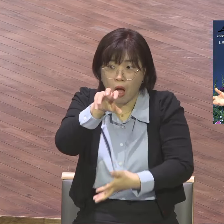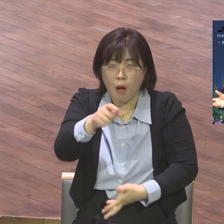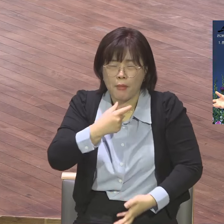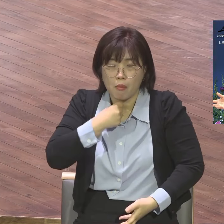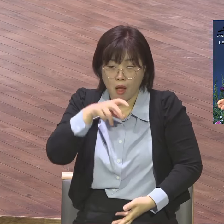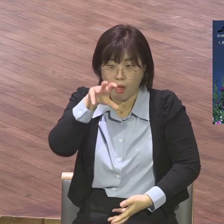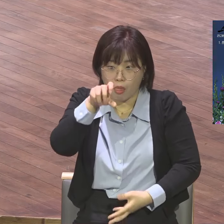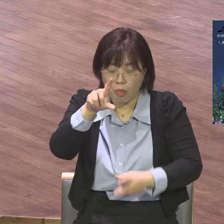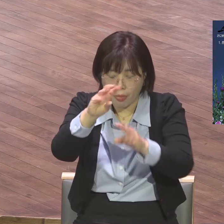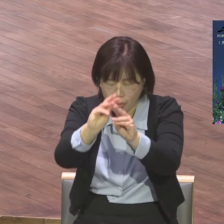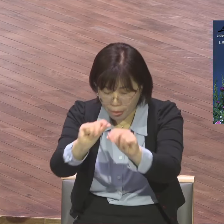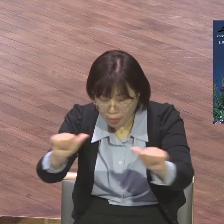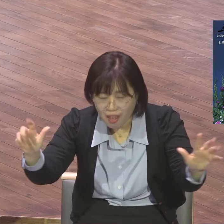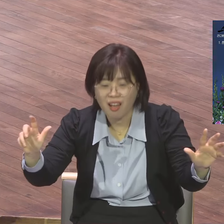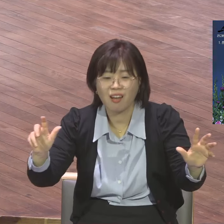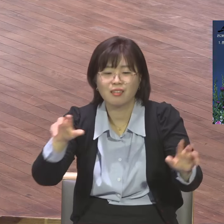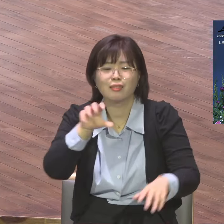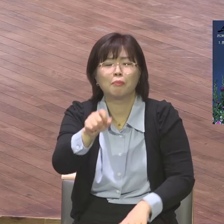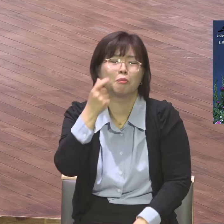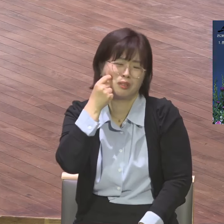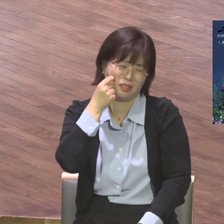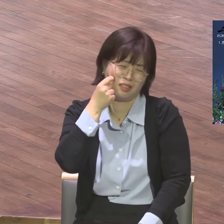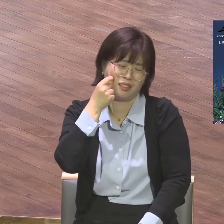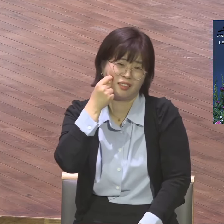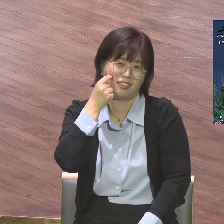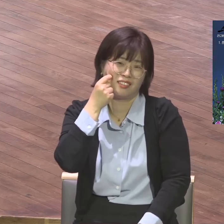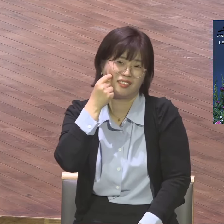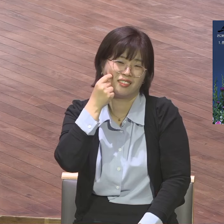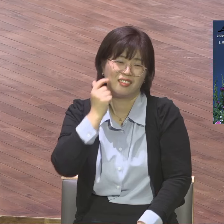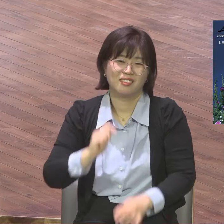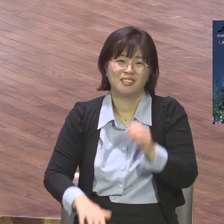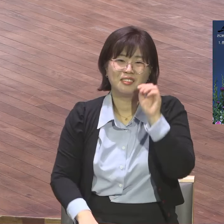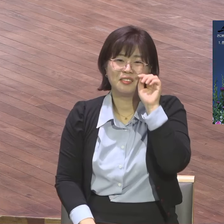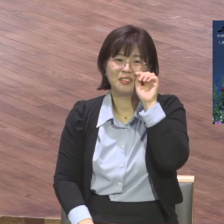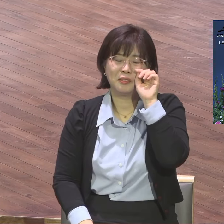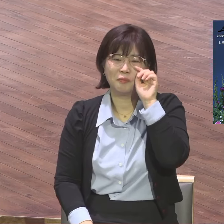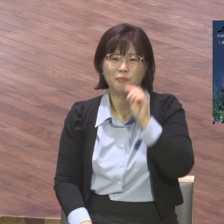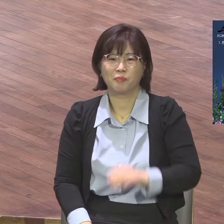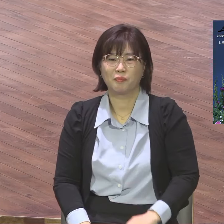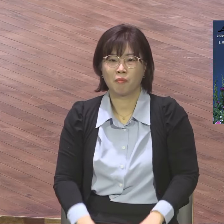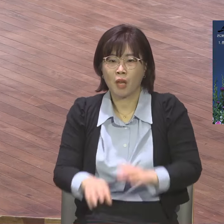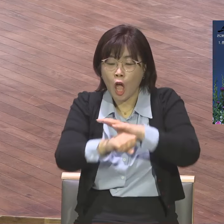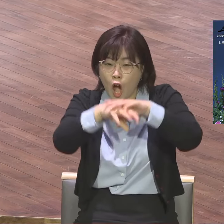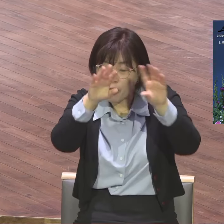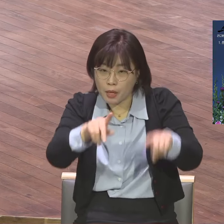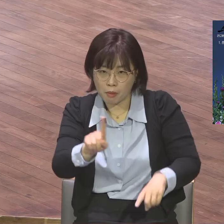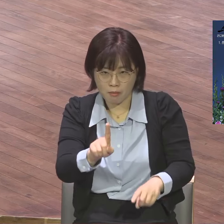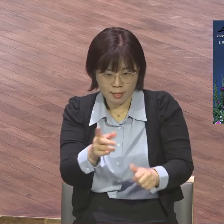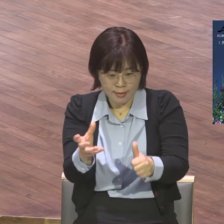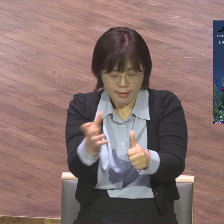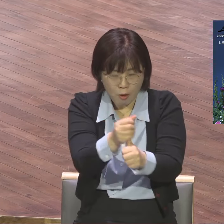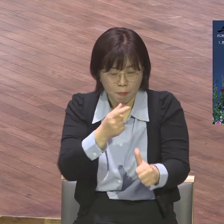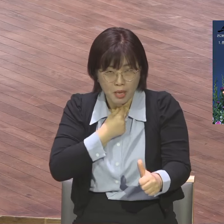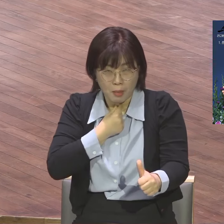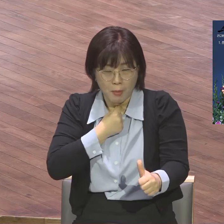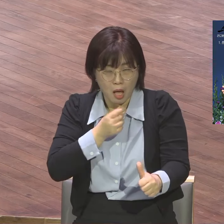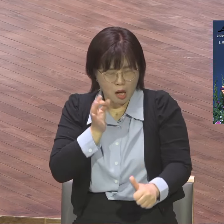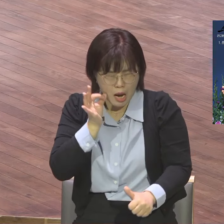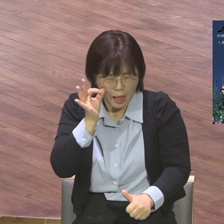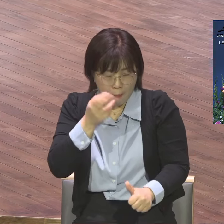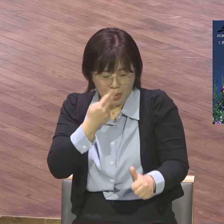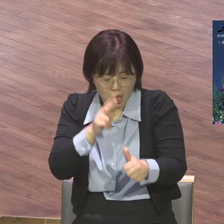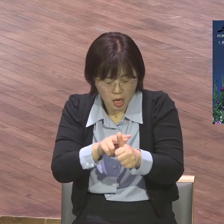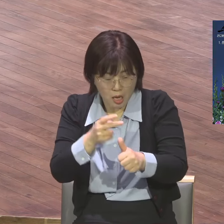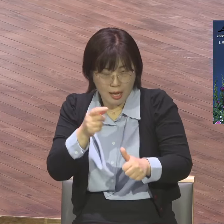사라져버려. 그래서 본문의 헛되다는 이 표현 속에는 짧다란 의미도 담겨 있습니다. 짧아